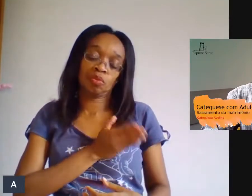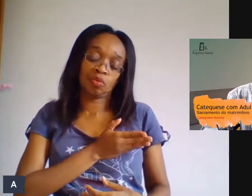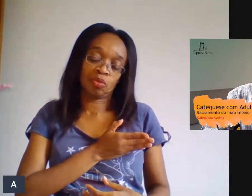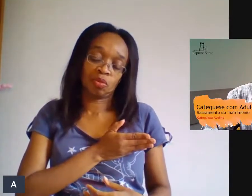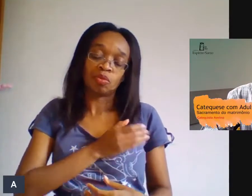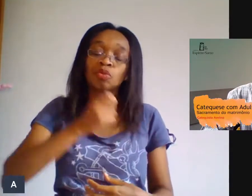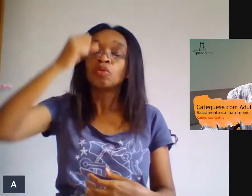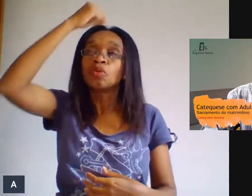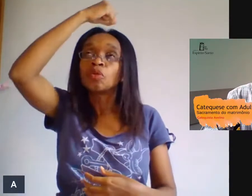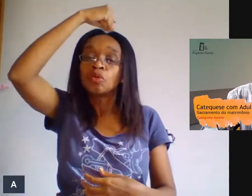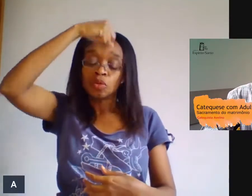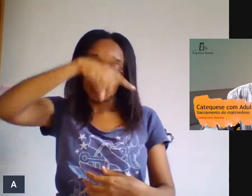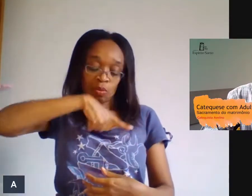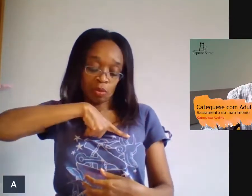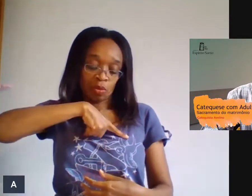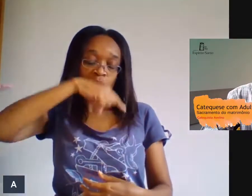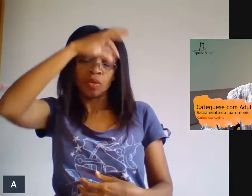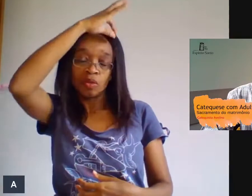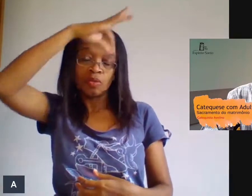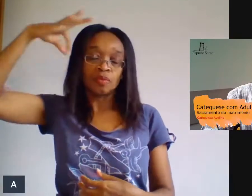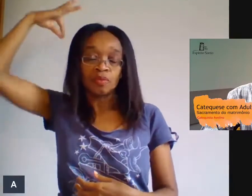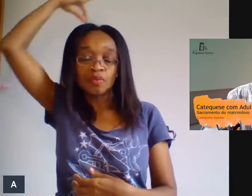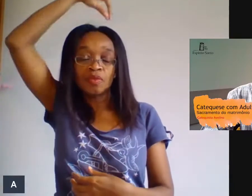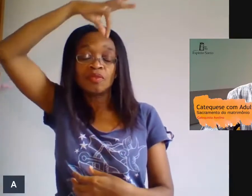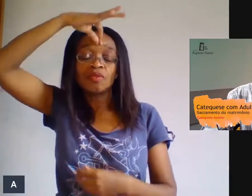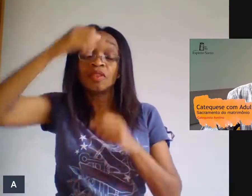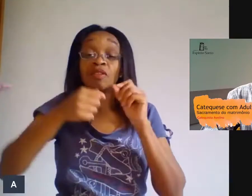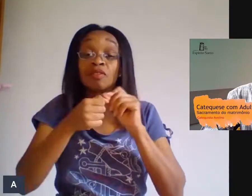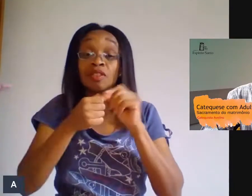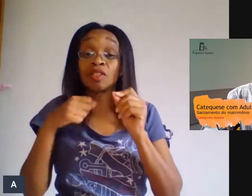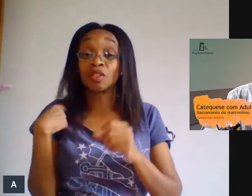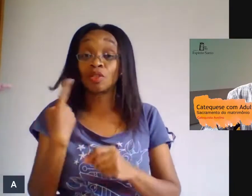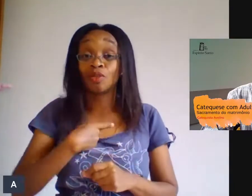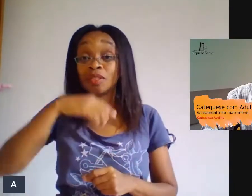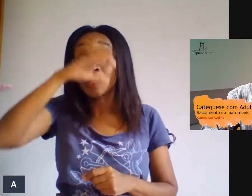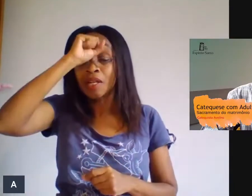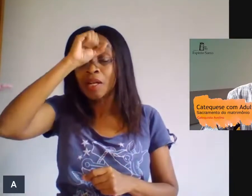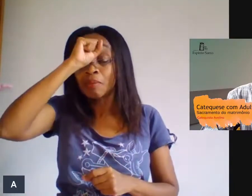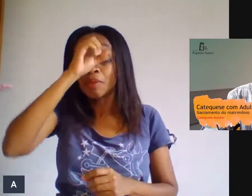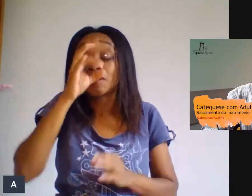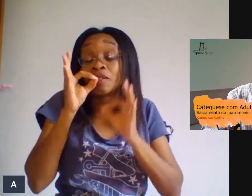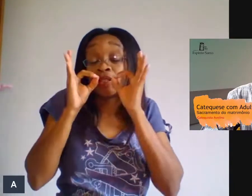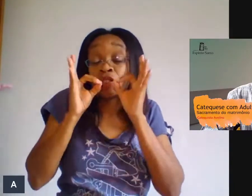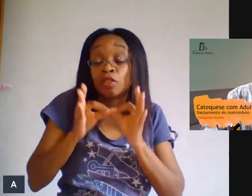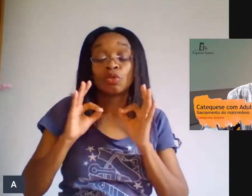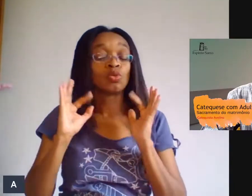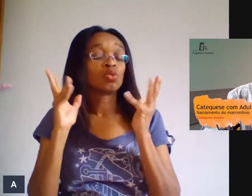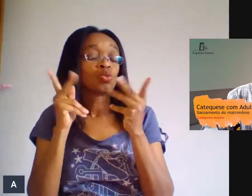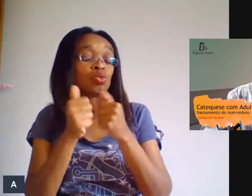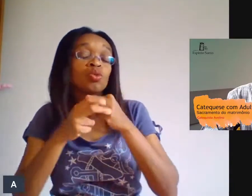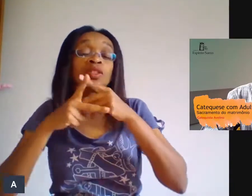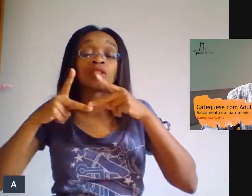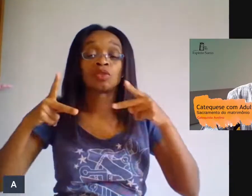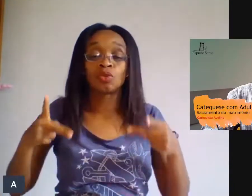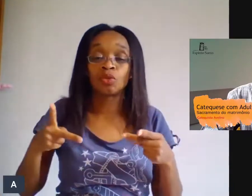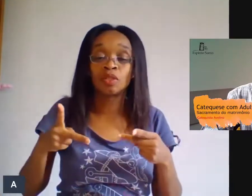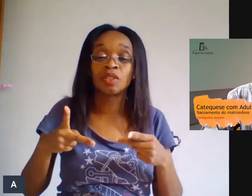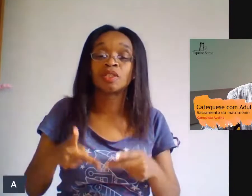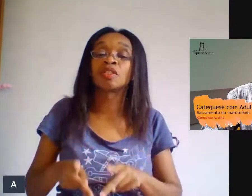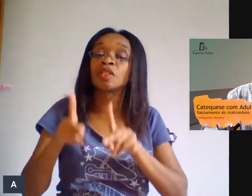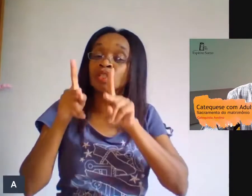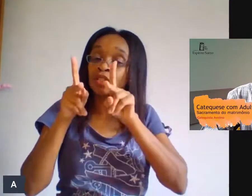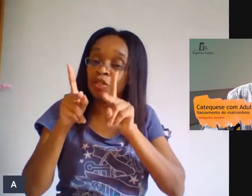fiéis com a luz do Espírito Santo. Fazei que apreciemos retamente todas as